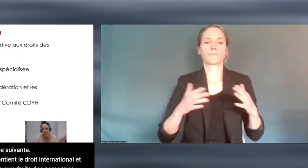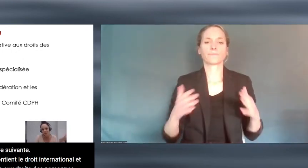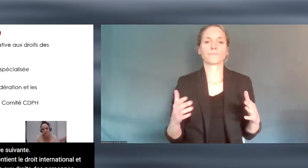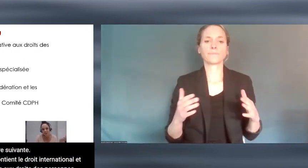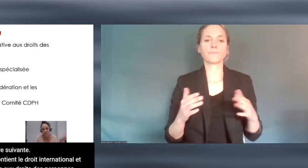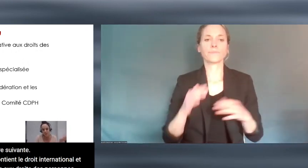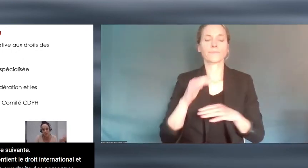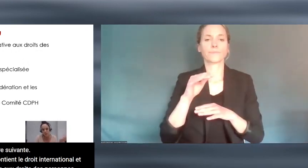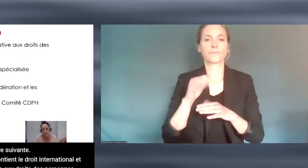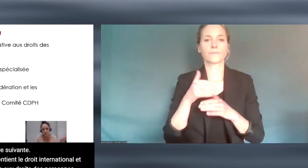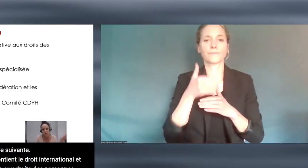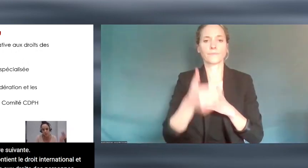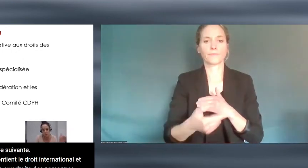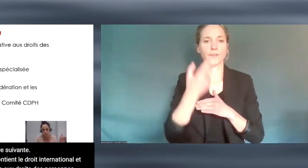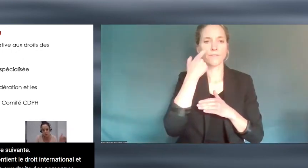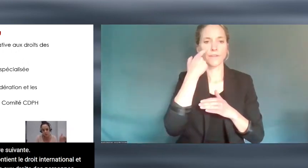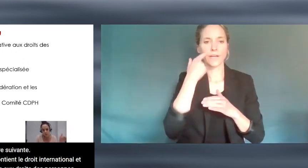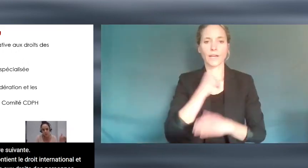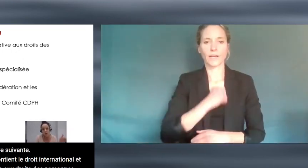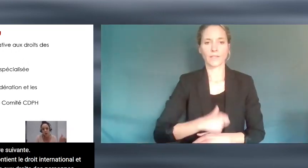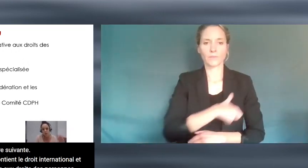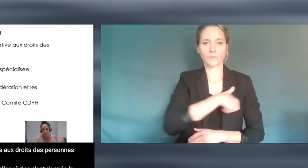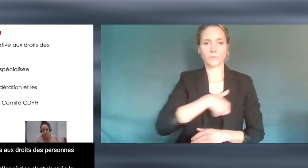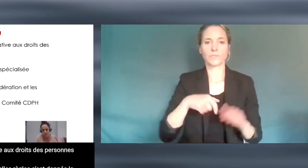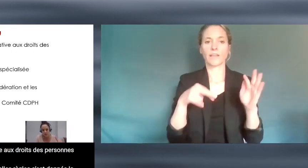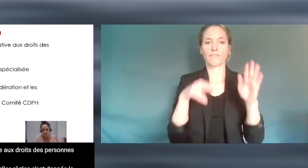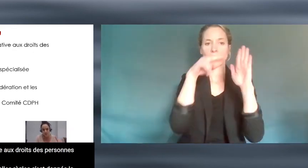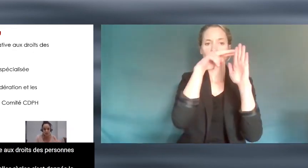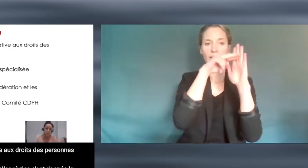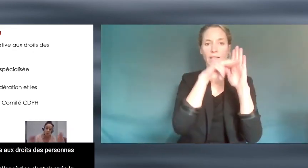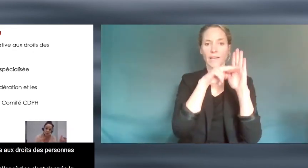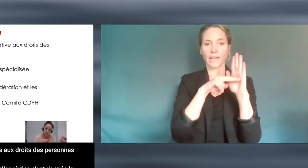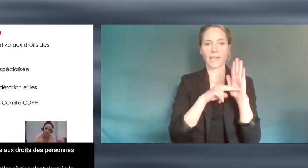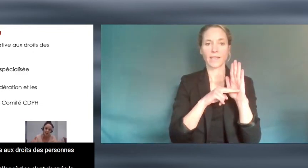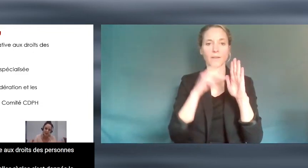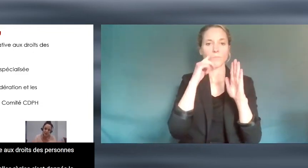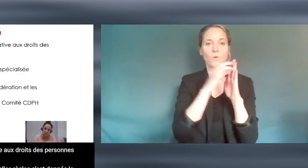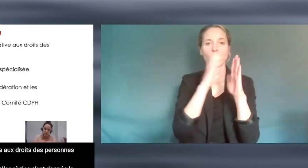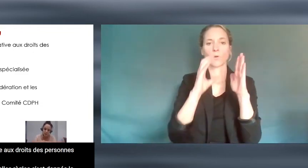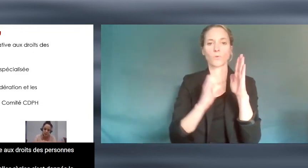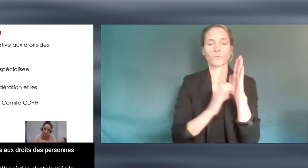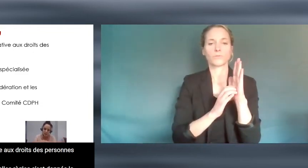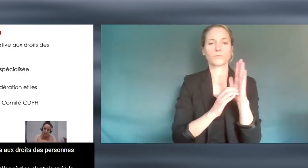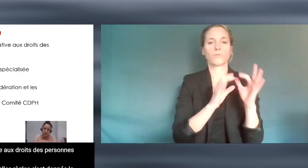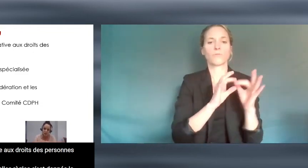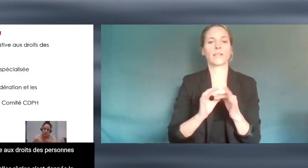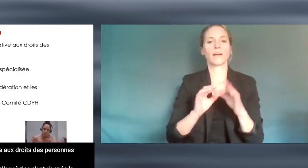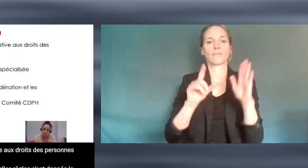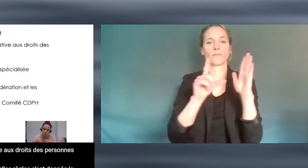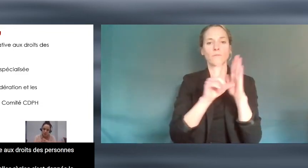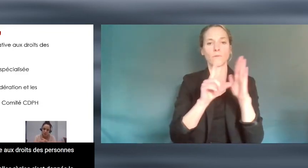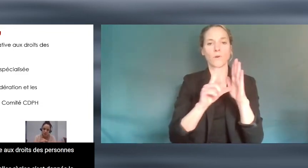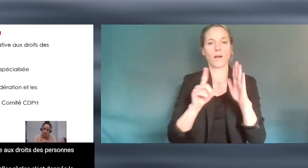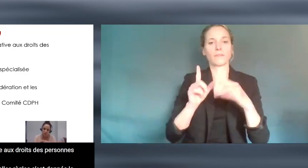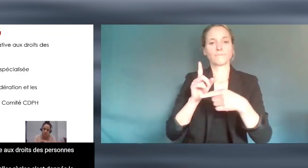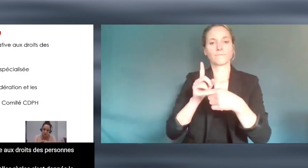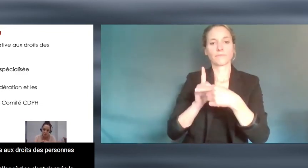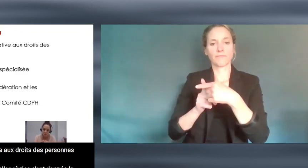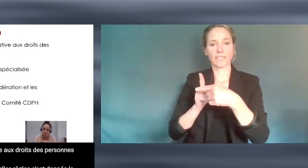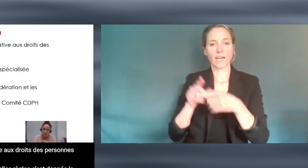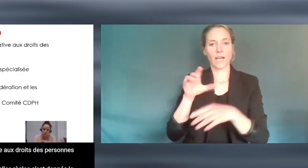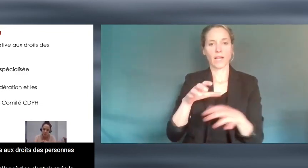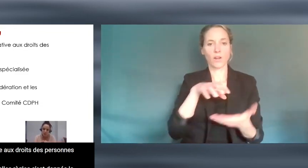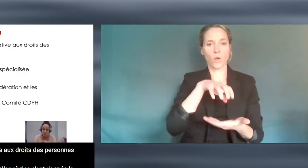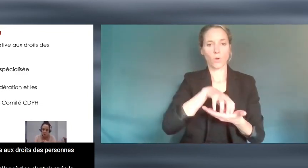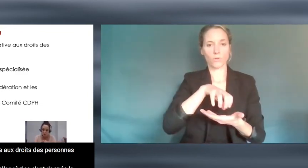règles s'est donné la Suisse au niveau de la Constitution, de la législation fédérale et cantonale. Nous allons voir aussi de quelle